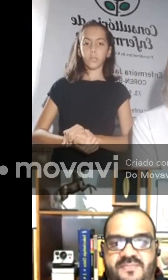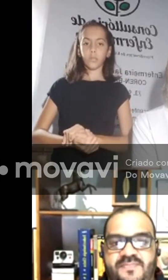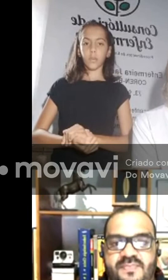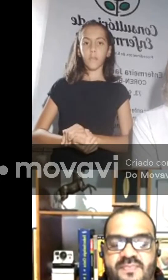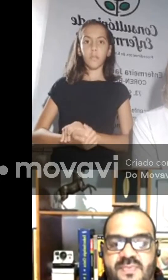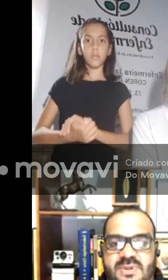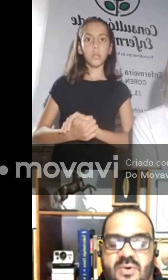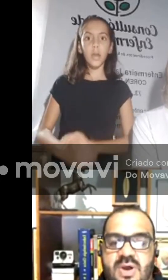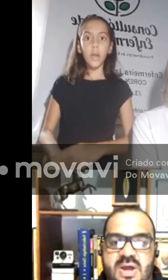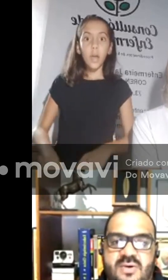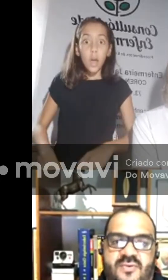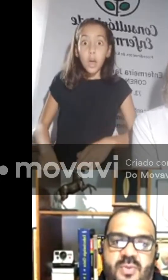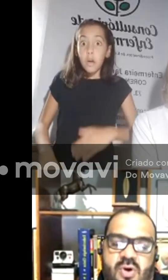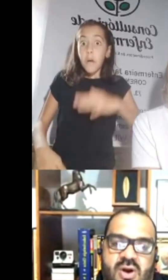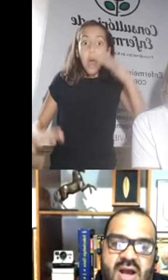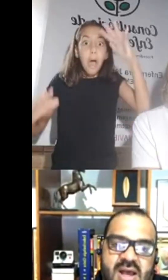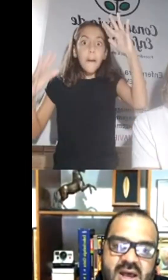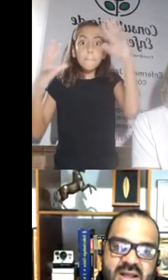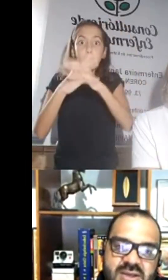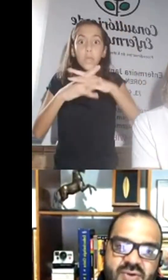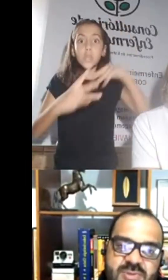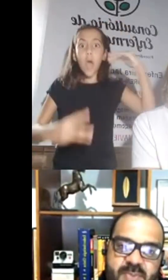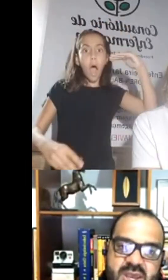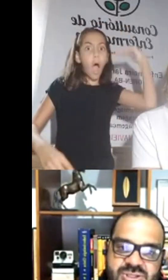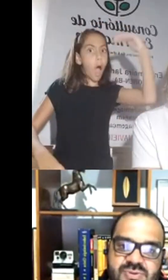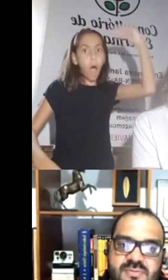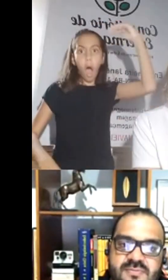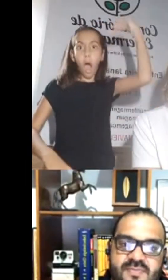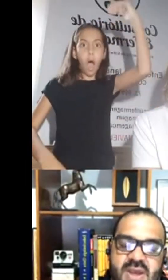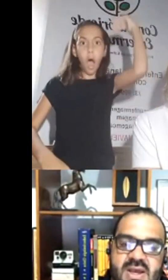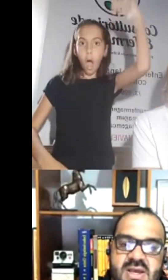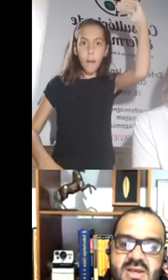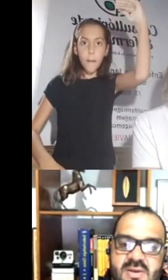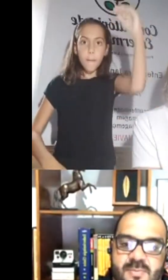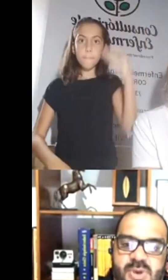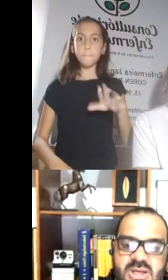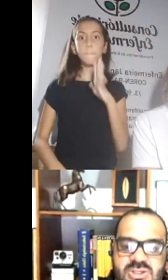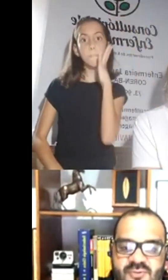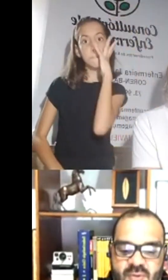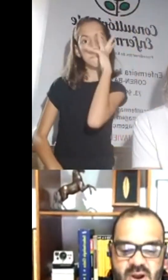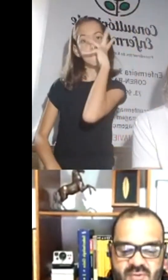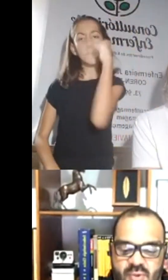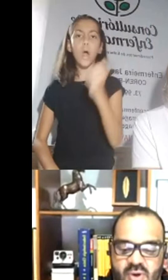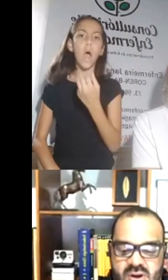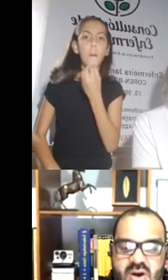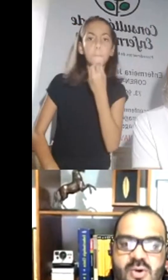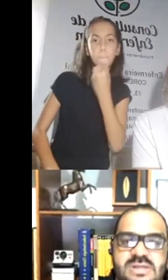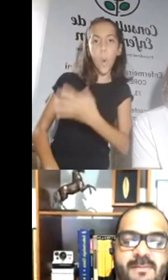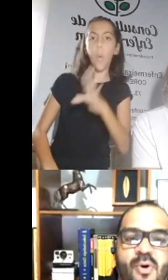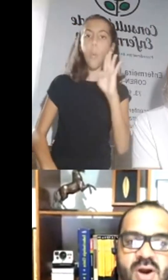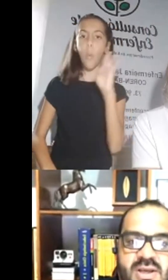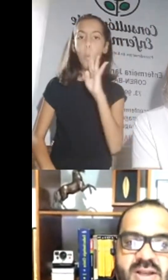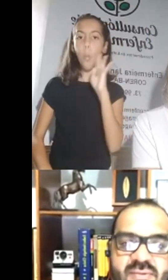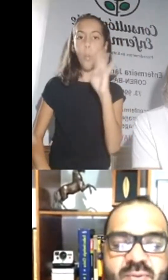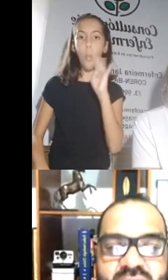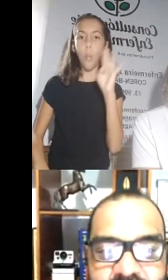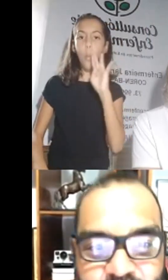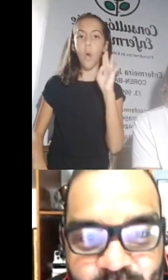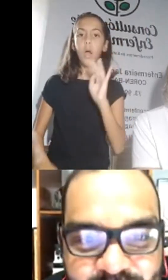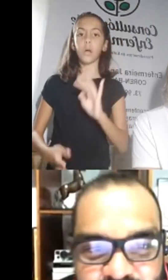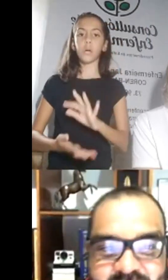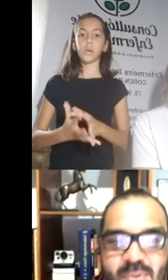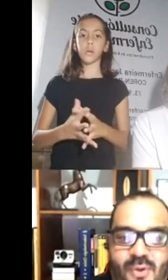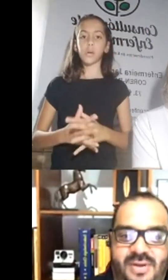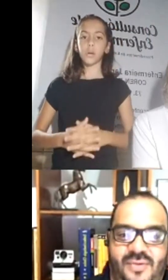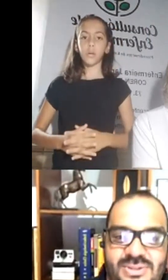significativa. Então, vamos colocar a nível de peso, né? Porque vamos colocar uma coisa boa aqui, né? Vamos falar um